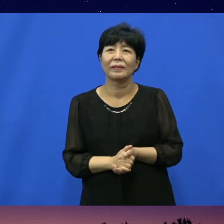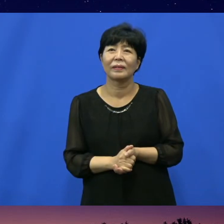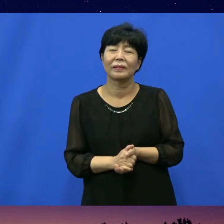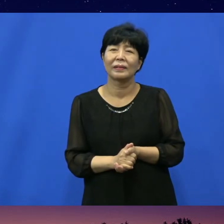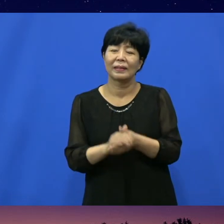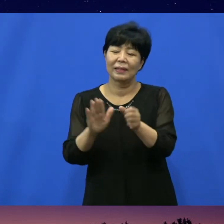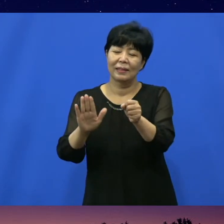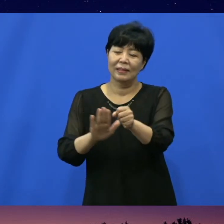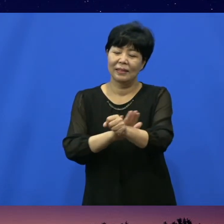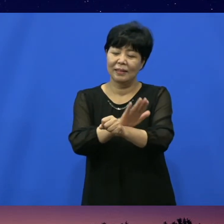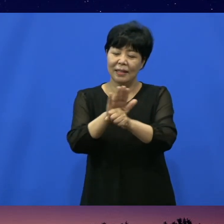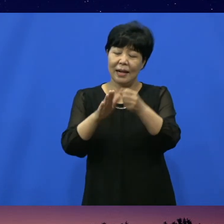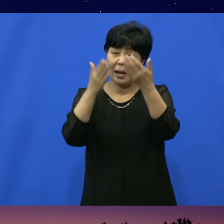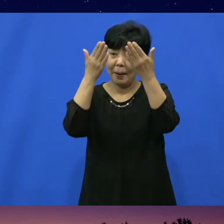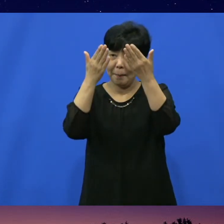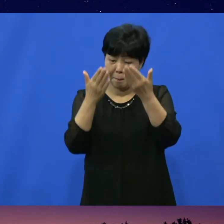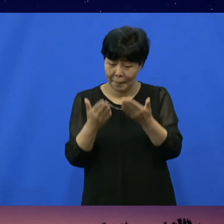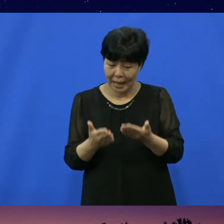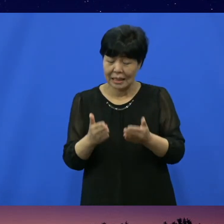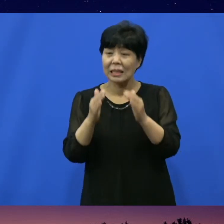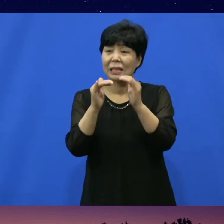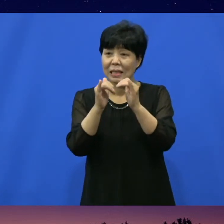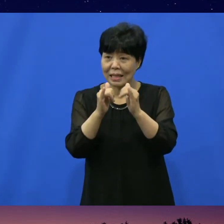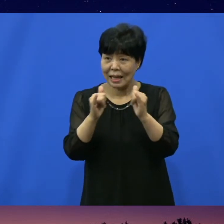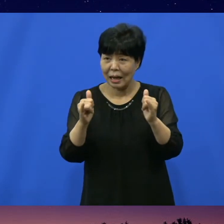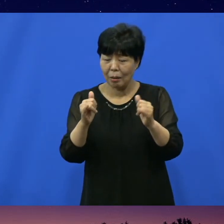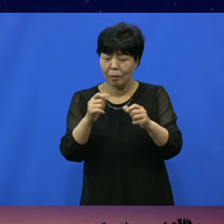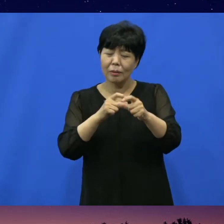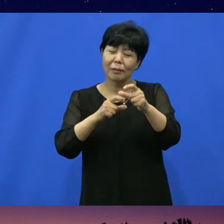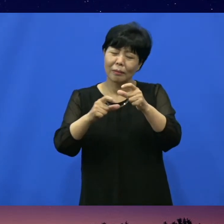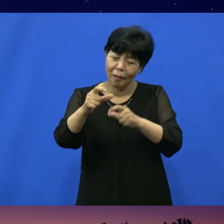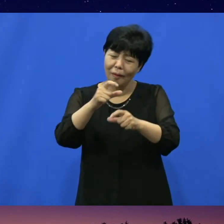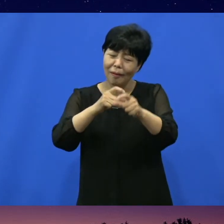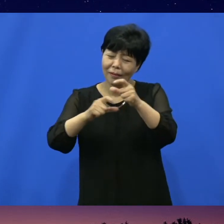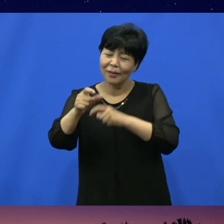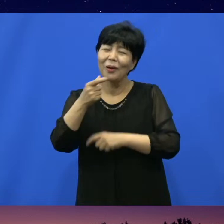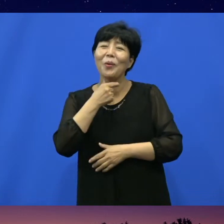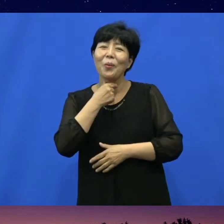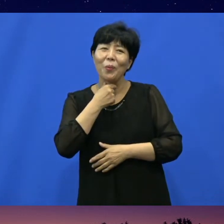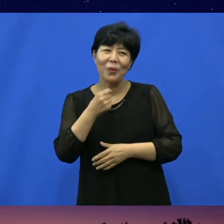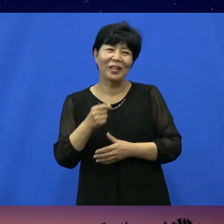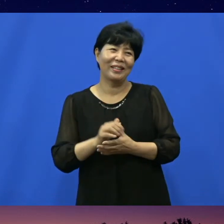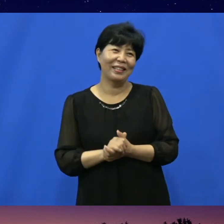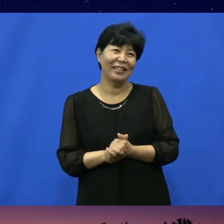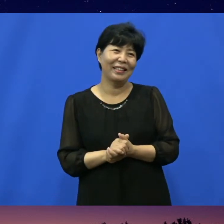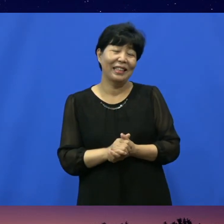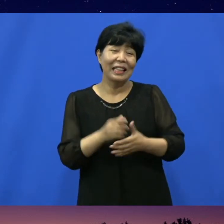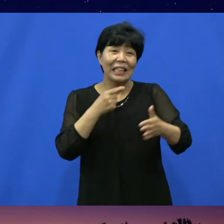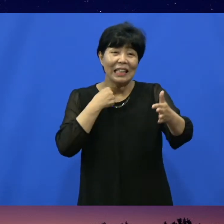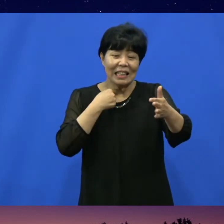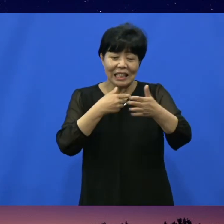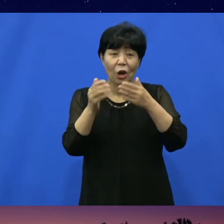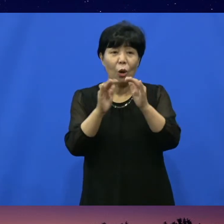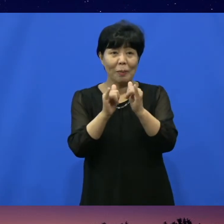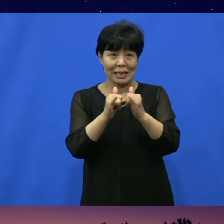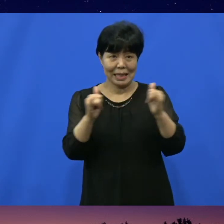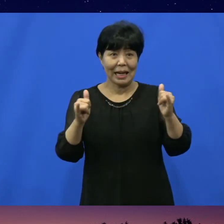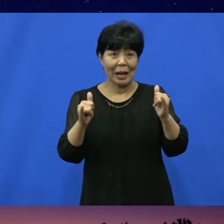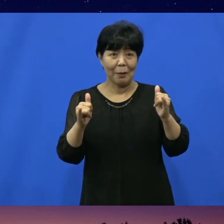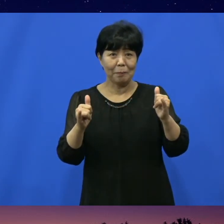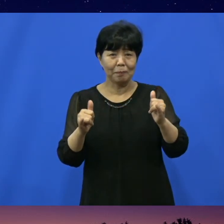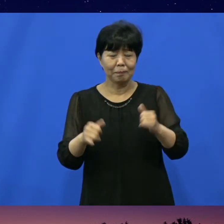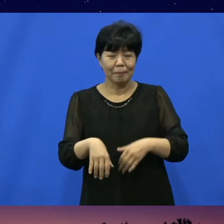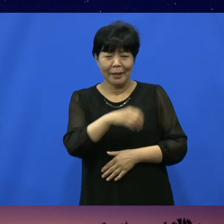사랑을 받은 사람이 더 사랑을 원해요. 원래 그렇잖아요. 경험해 본 사람이 그걸 찾는 거죠. 맛을